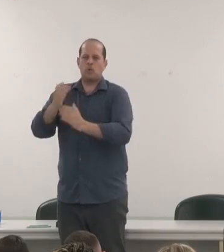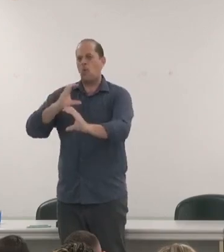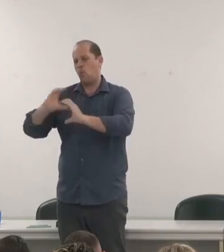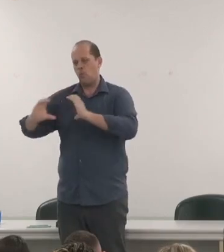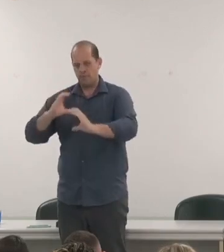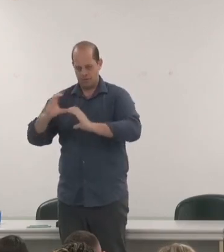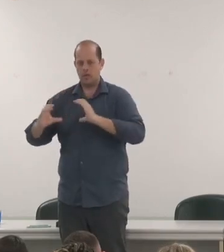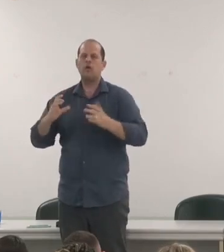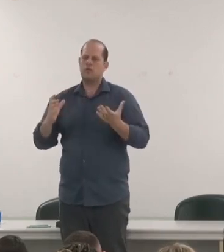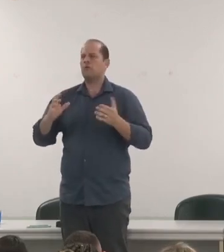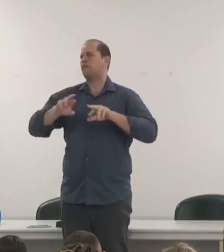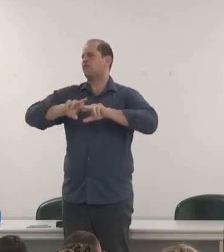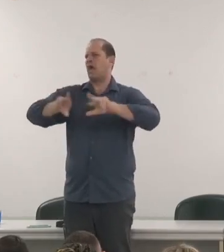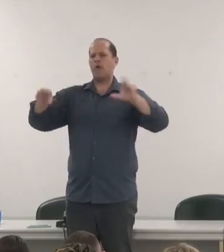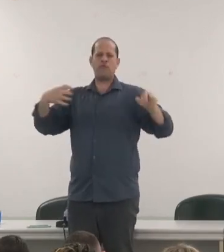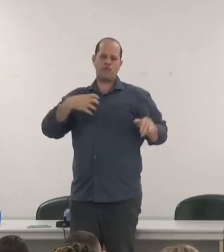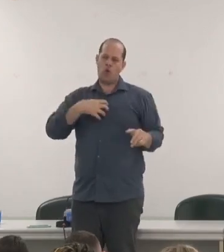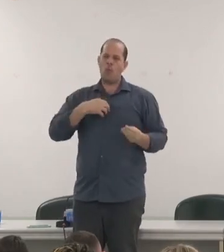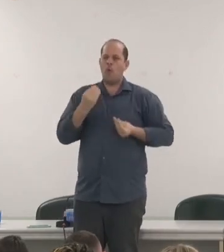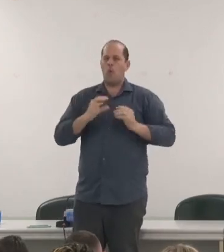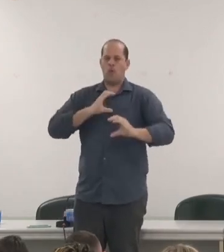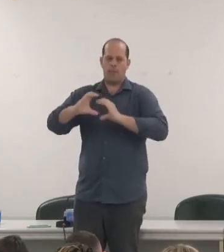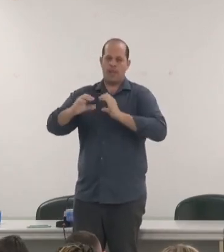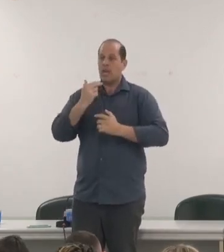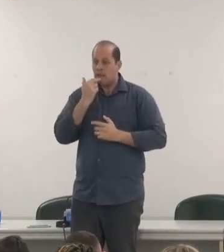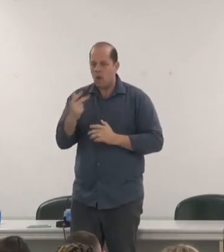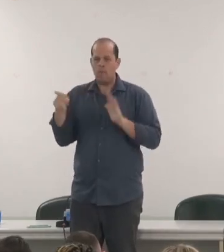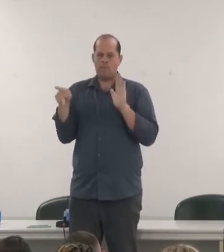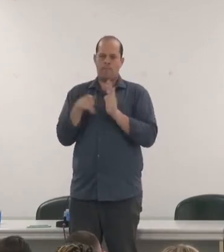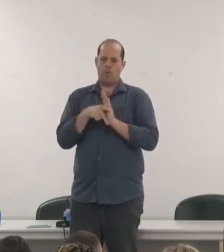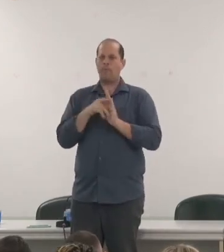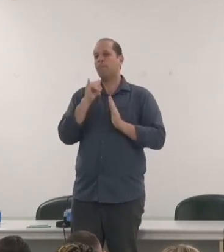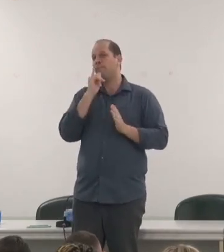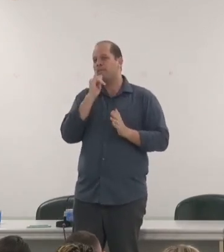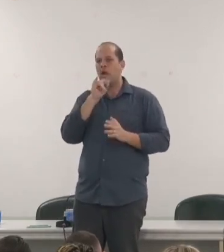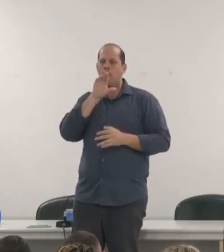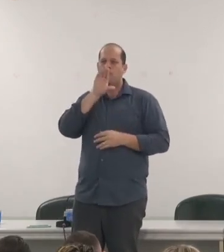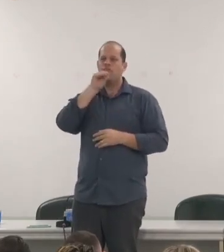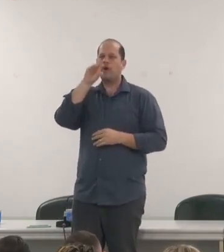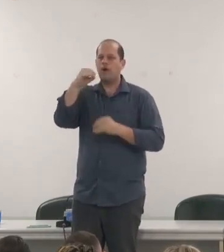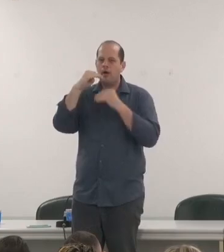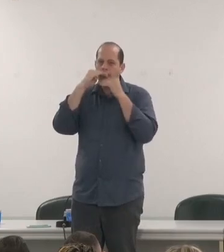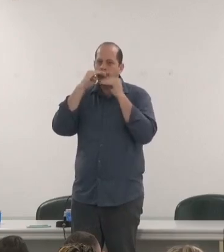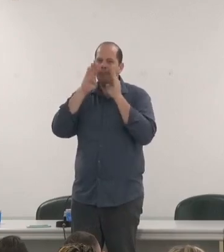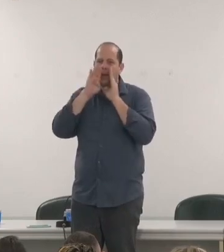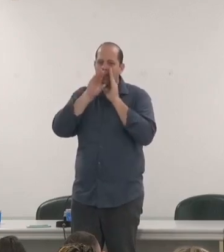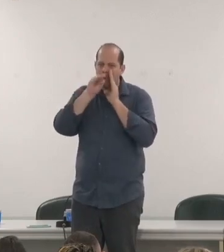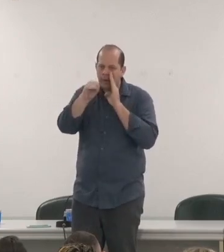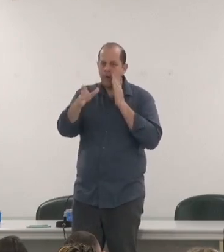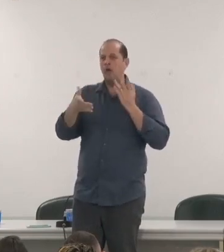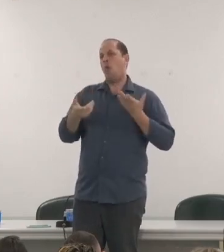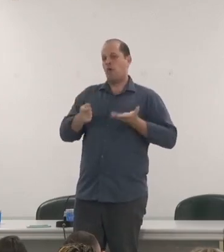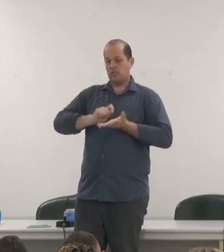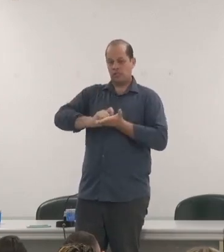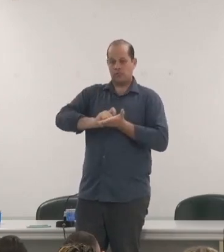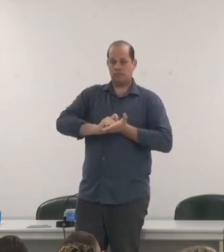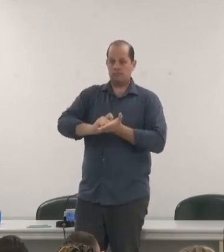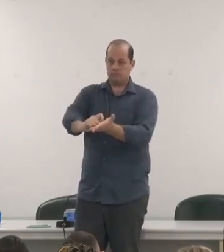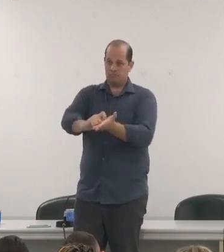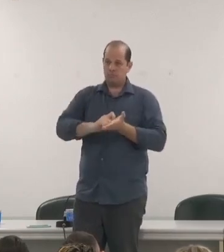por modalidades linguísticas. Então, existem várias formas de comunicação. Existem, por exemplo, línguas orais auditivas,